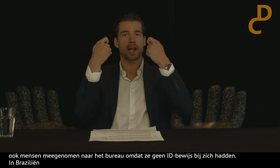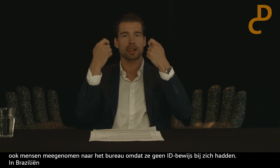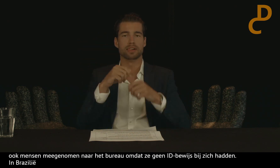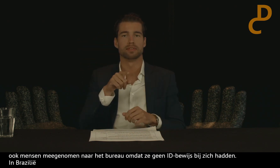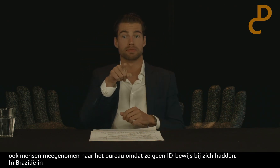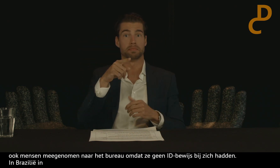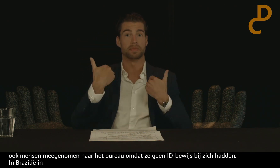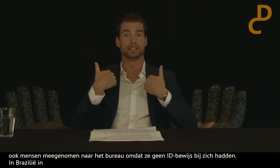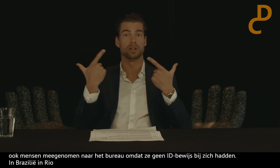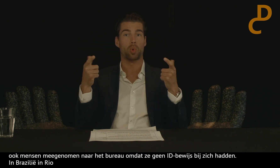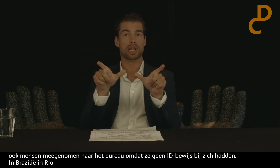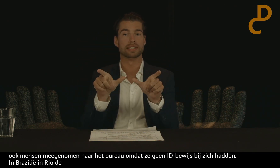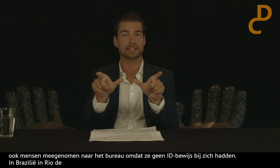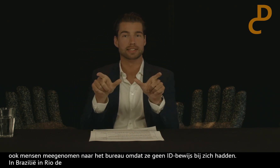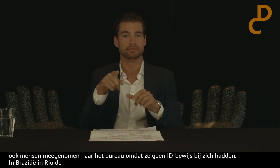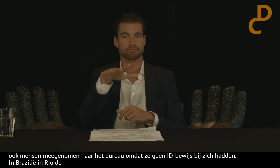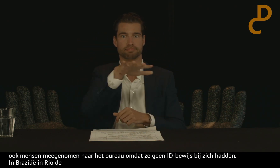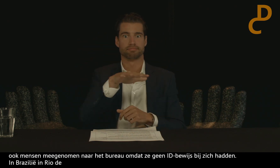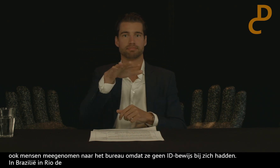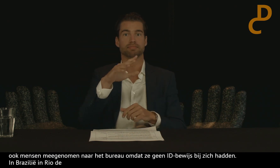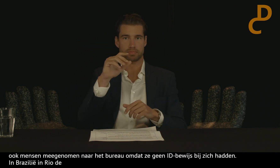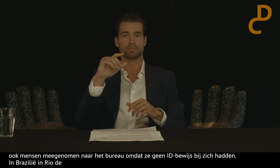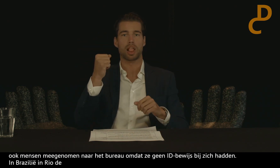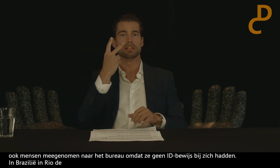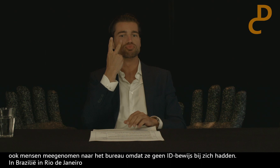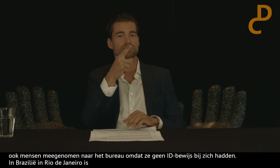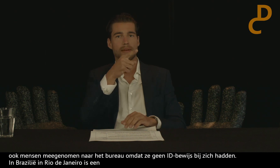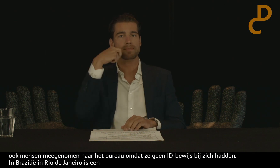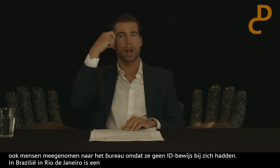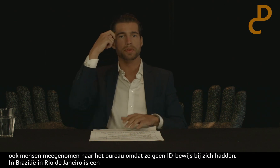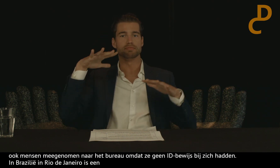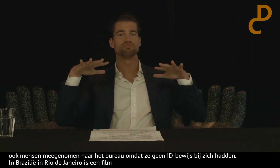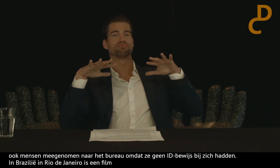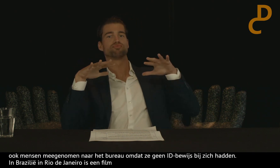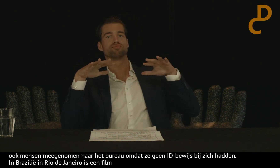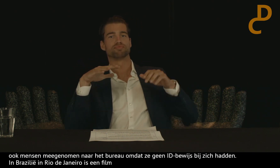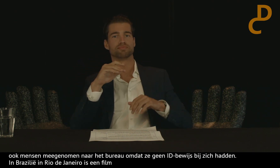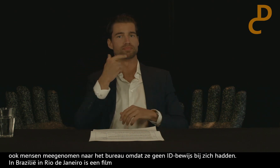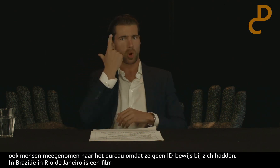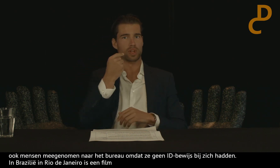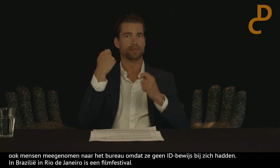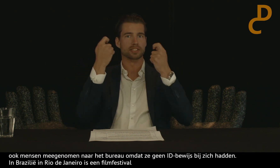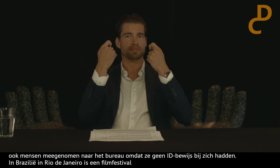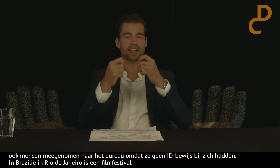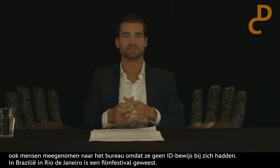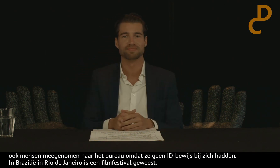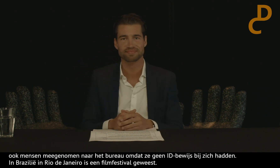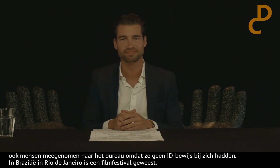is een filmfestival geweest. En dat hebben ze online gezet, zodat mensen gewoon vanuit huis naar